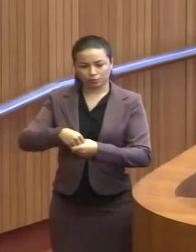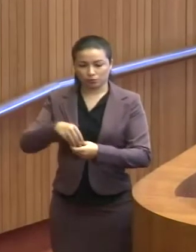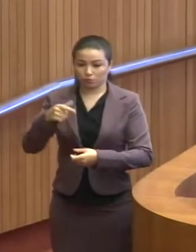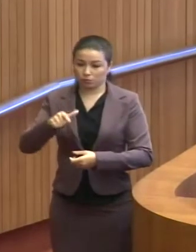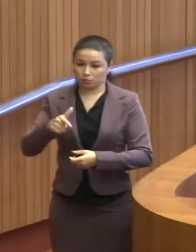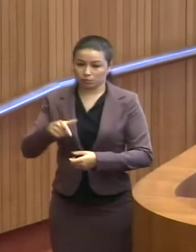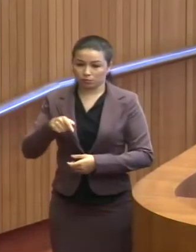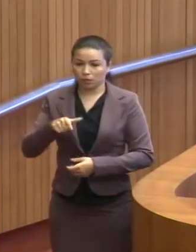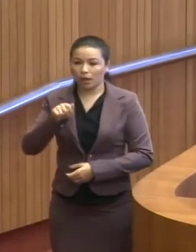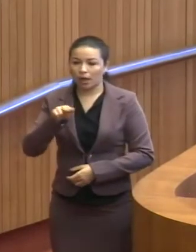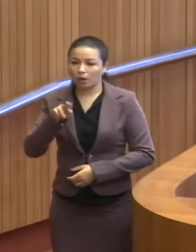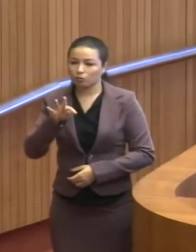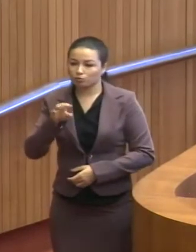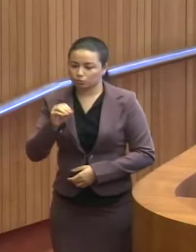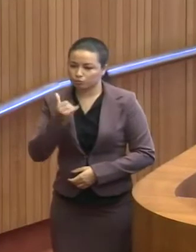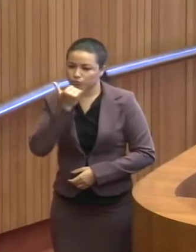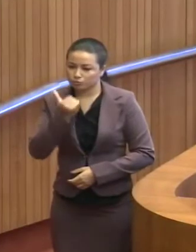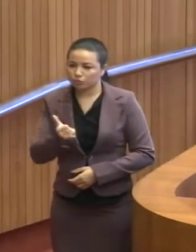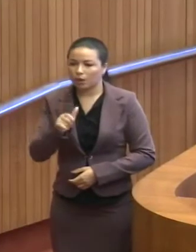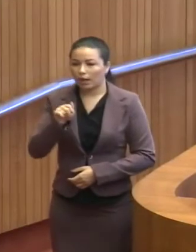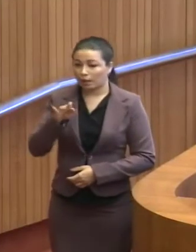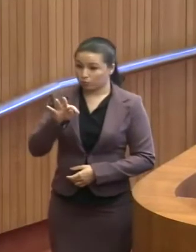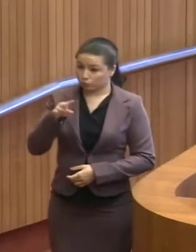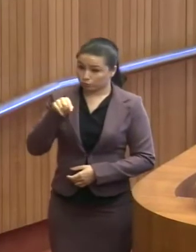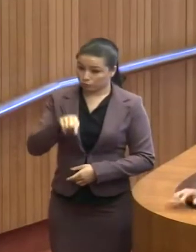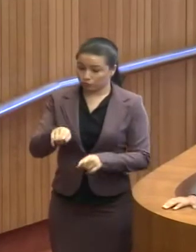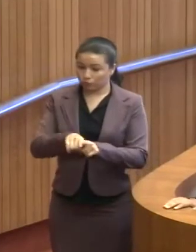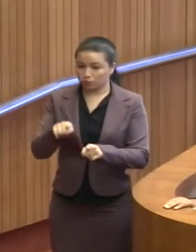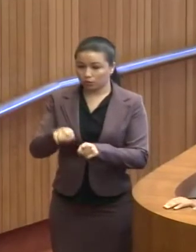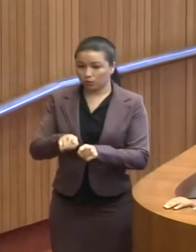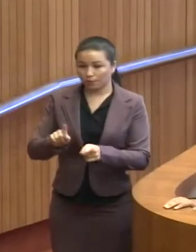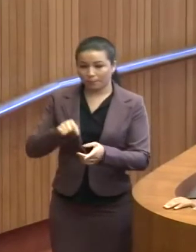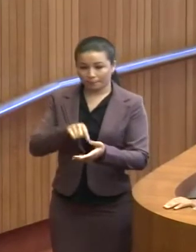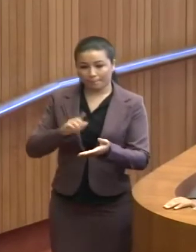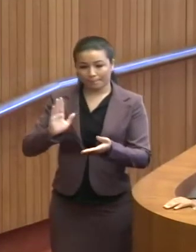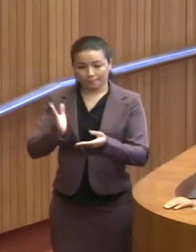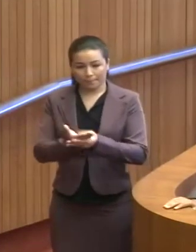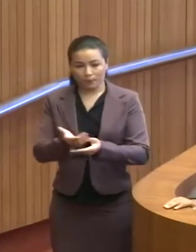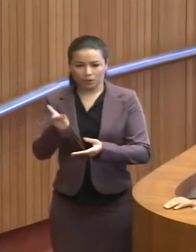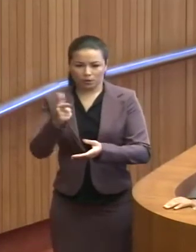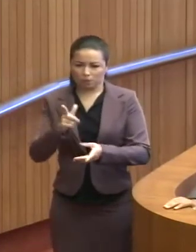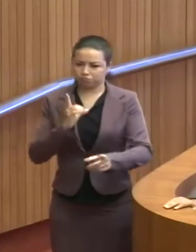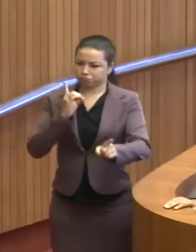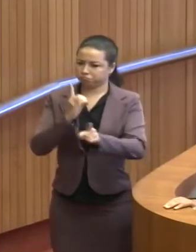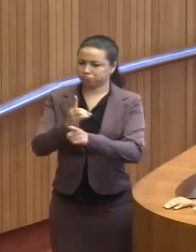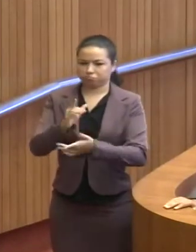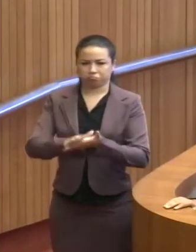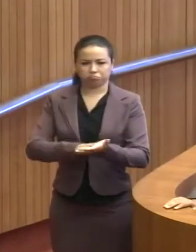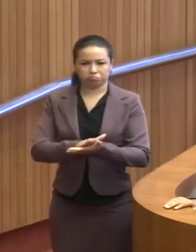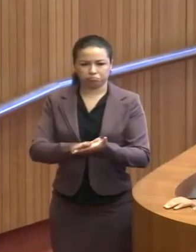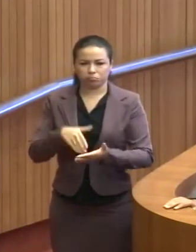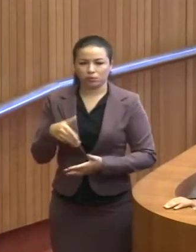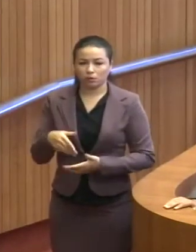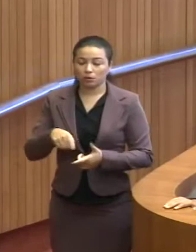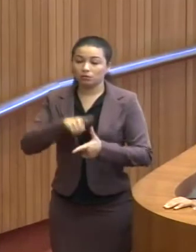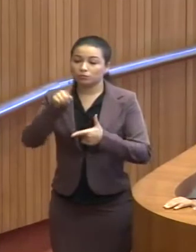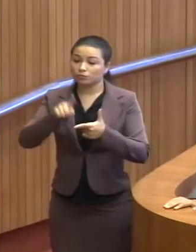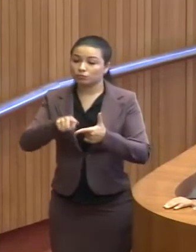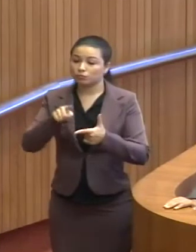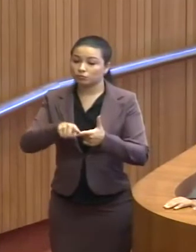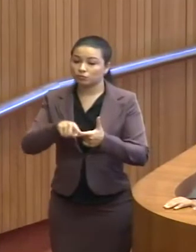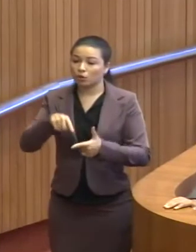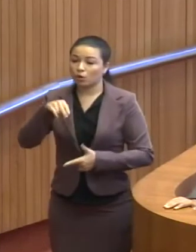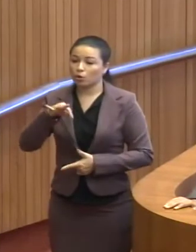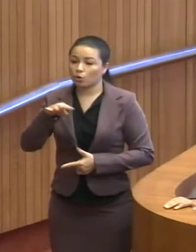os autos referente ao procedimento administrativo em tela não foram localizados. Segundo,